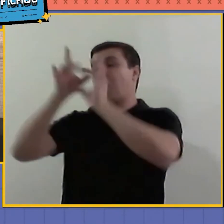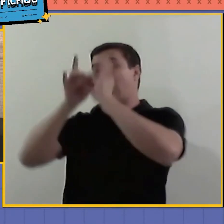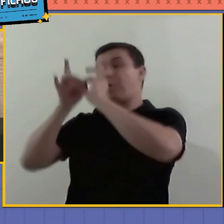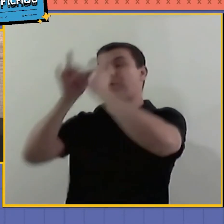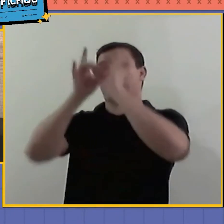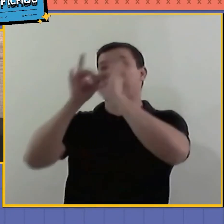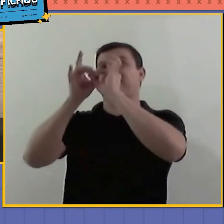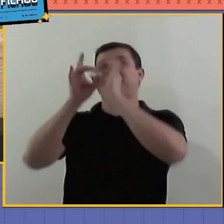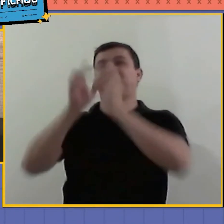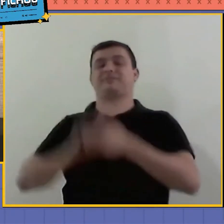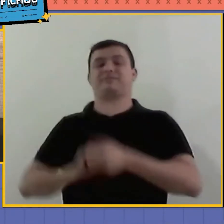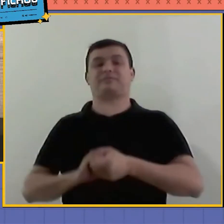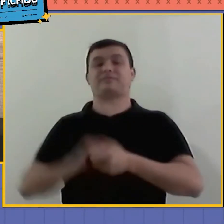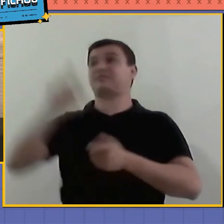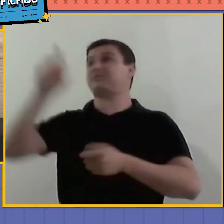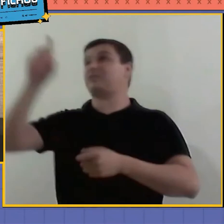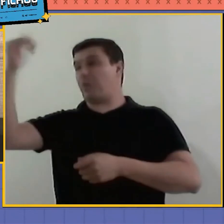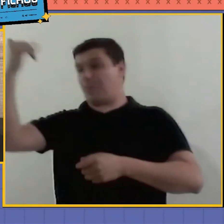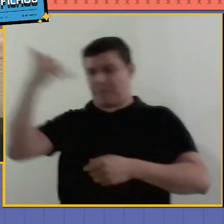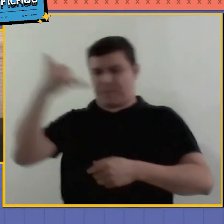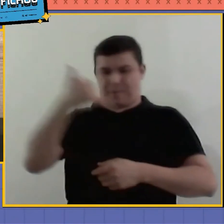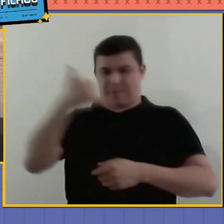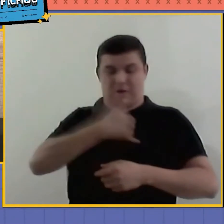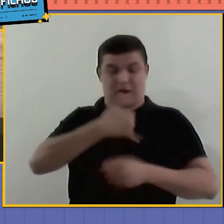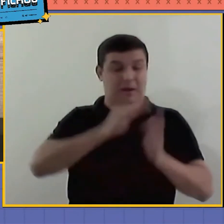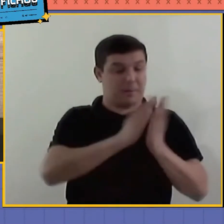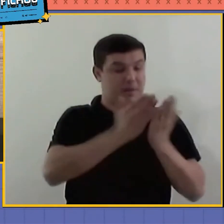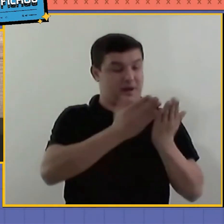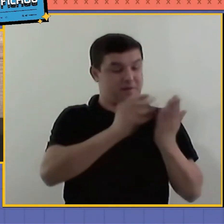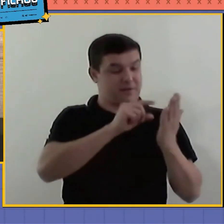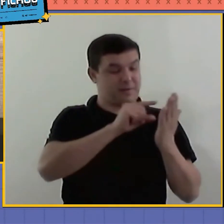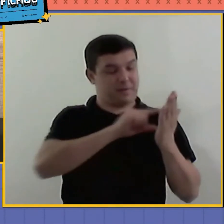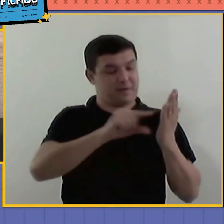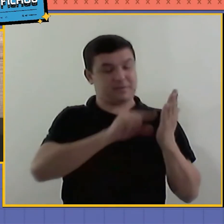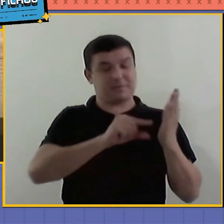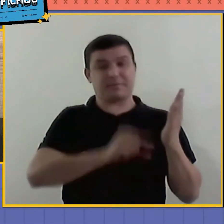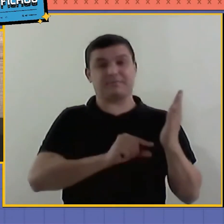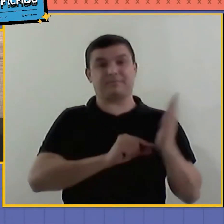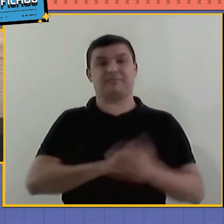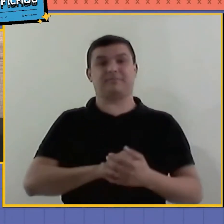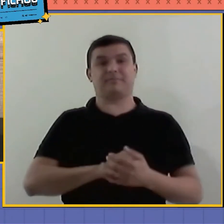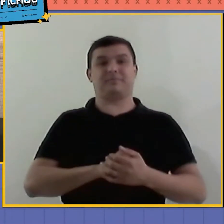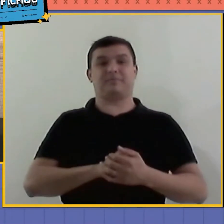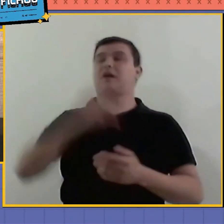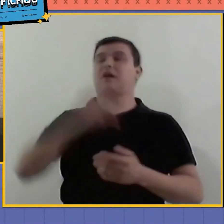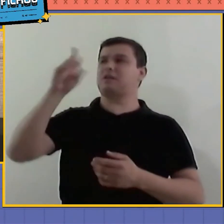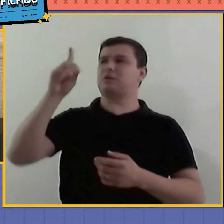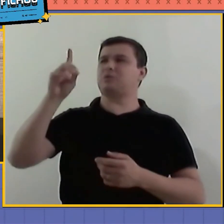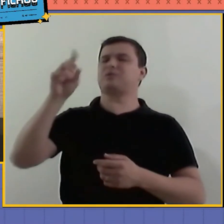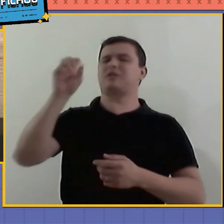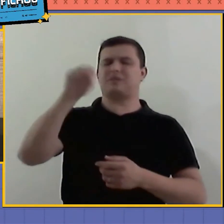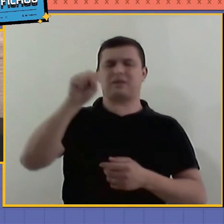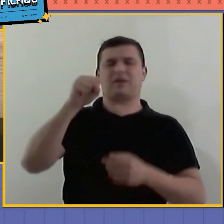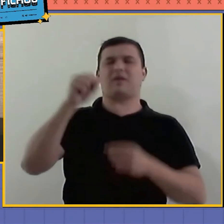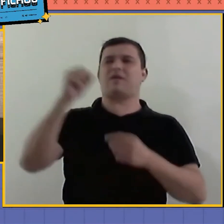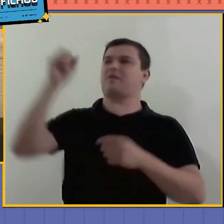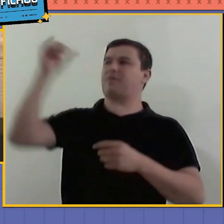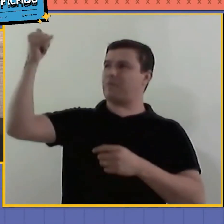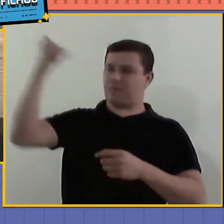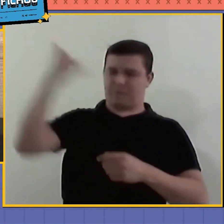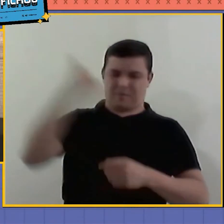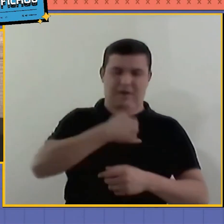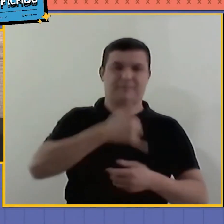deixa Deus falar com você por meio desse Versículo e ele vai falar e lembre-se é ele